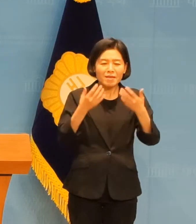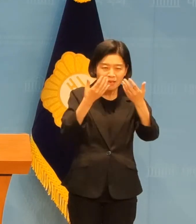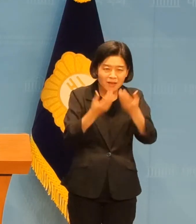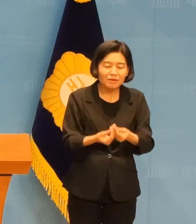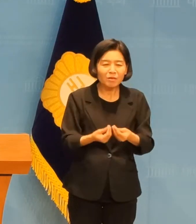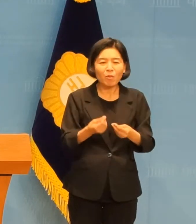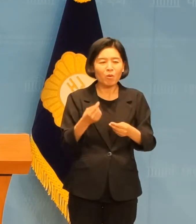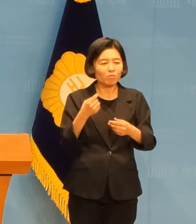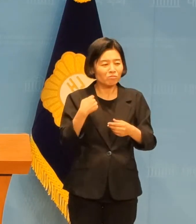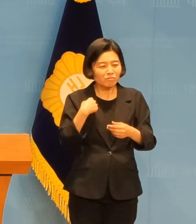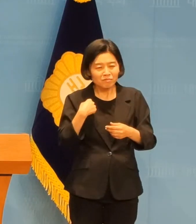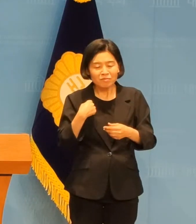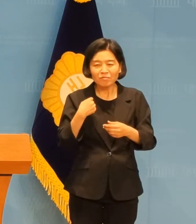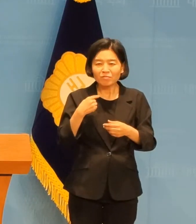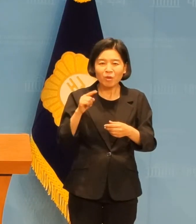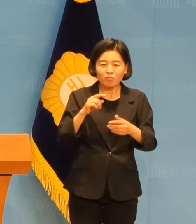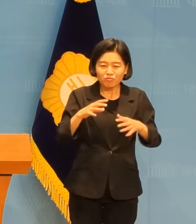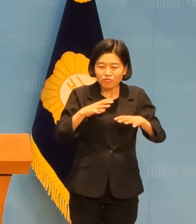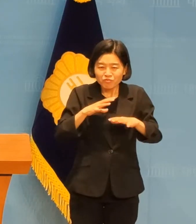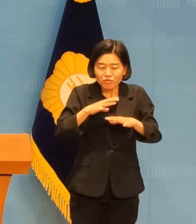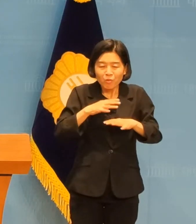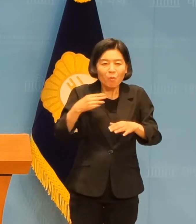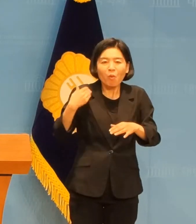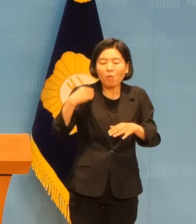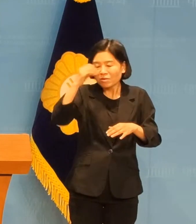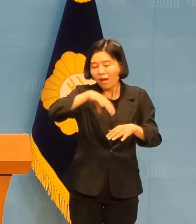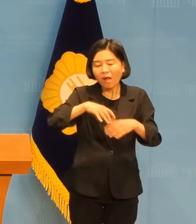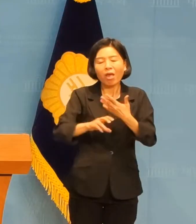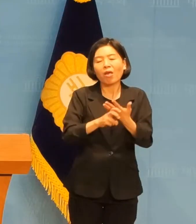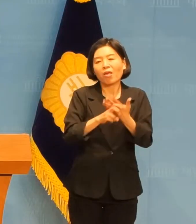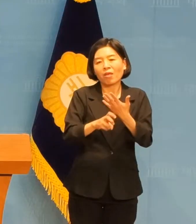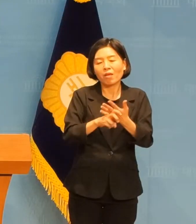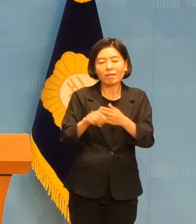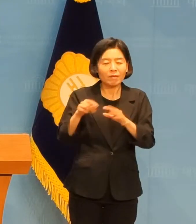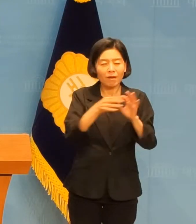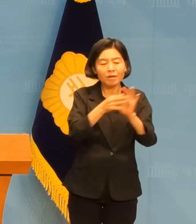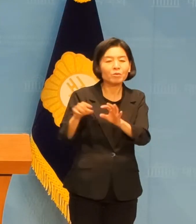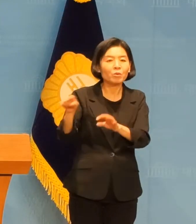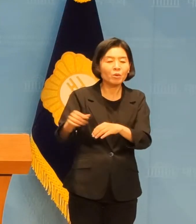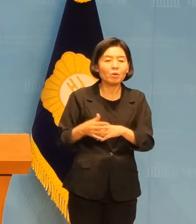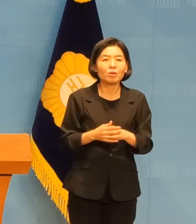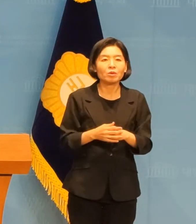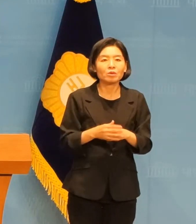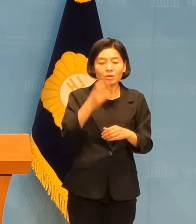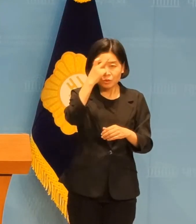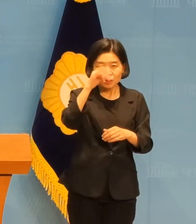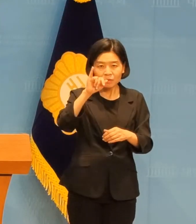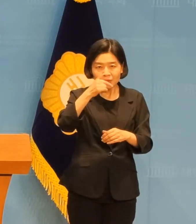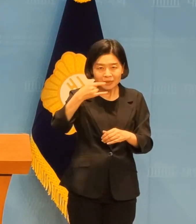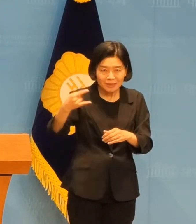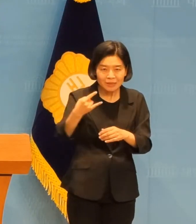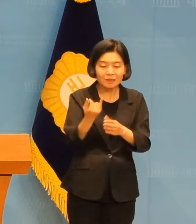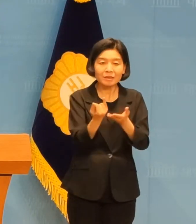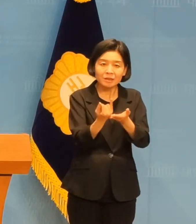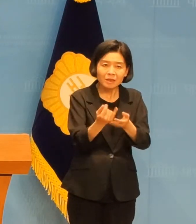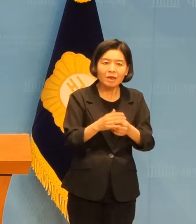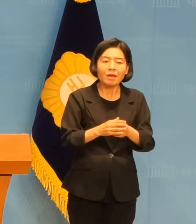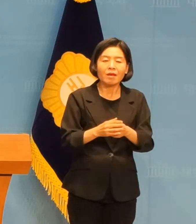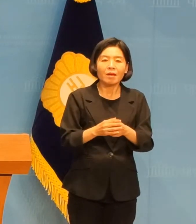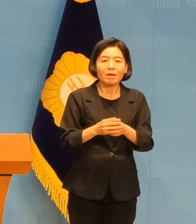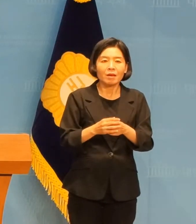많은 불법을 자행해 왔습니다. 최민희 우리 위원장에게 대한